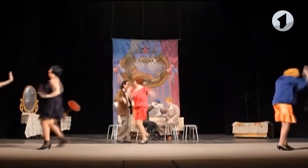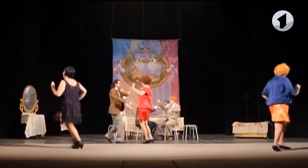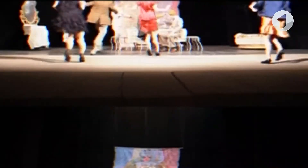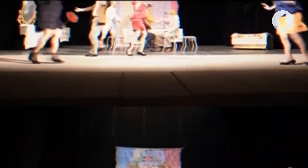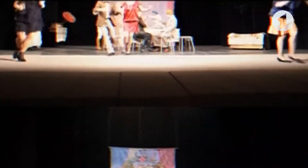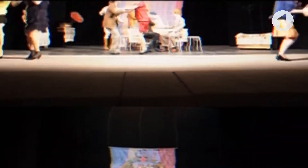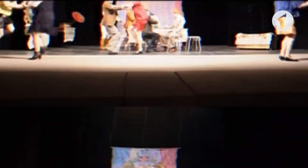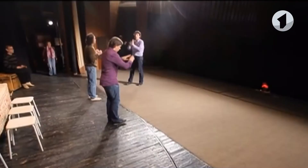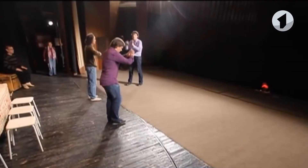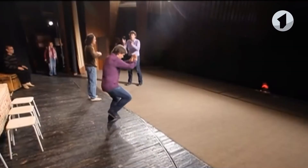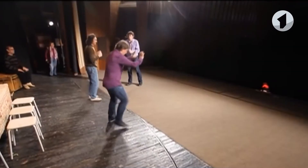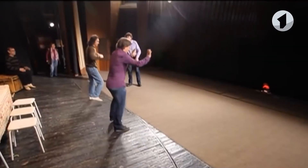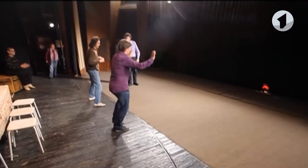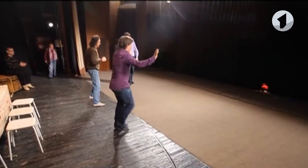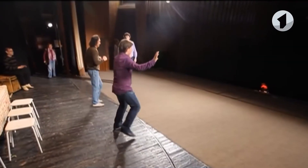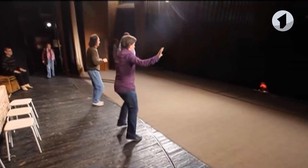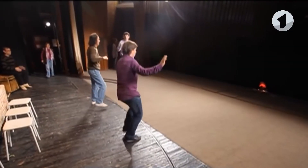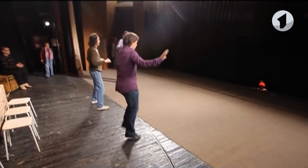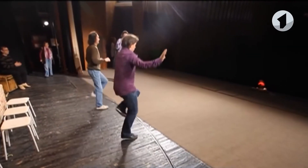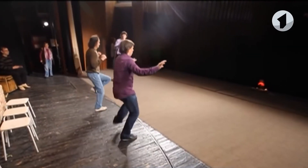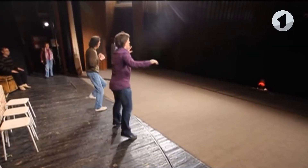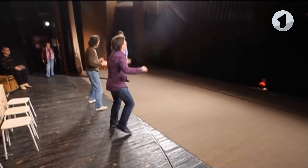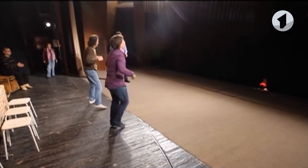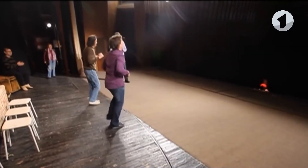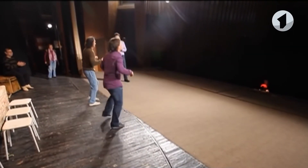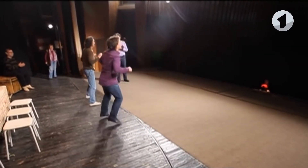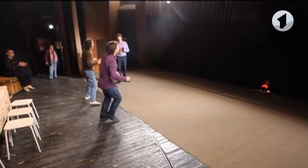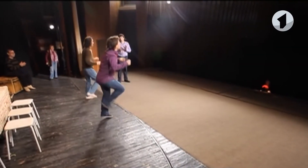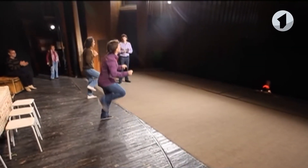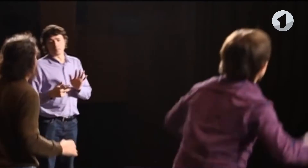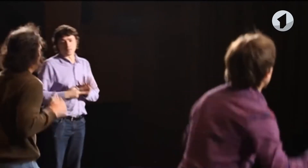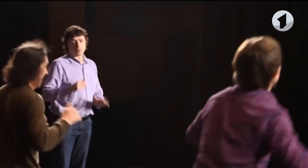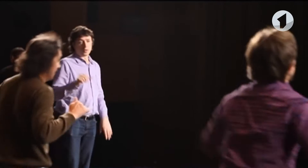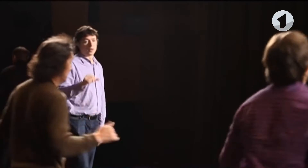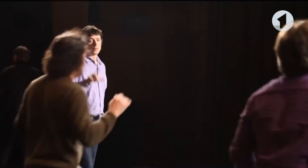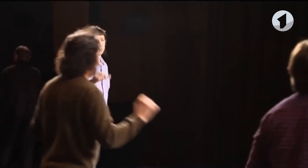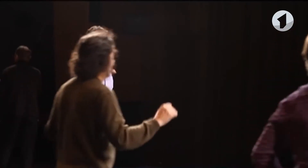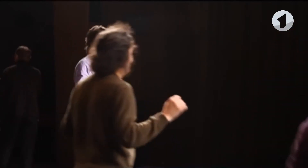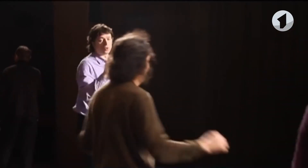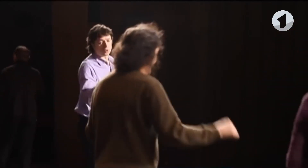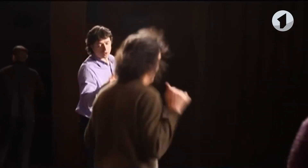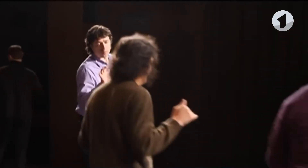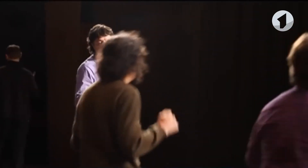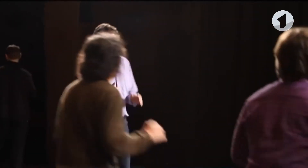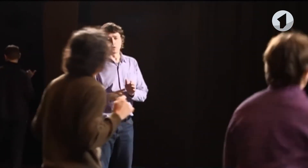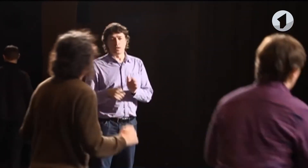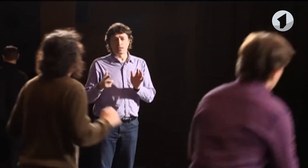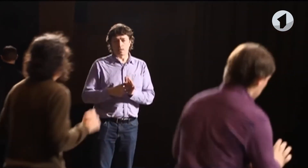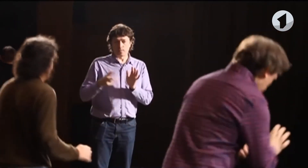Это мы чувствуем звуковые вибрации. Примерно так же улавливают звуковые волны и глухие люди. А еще